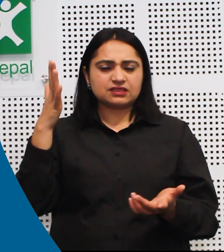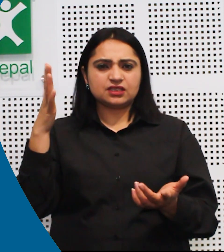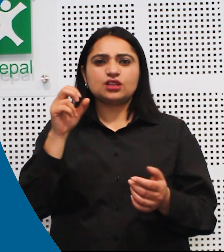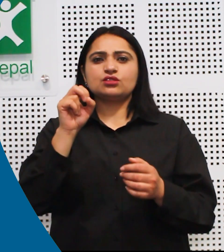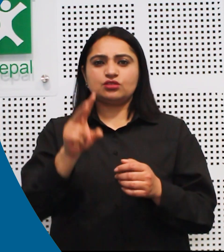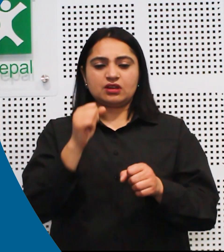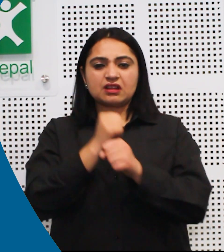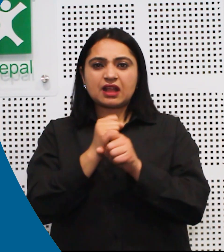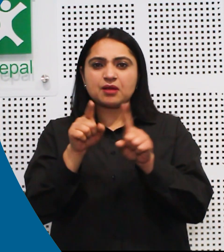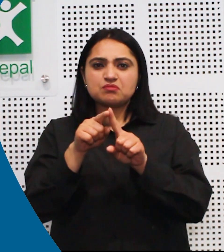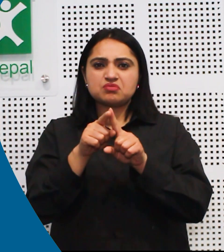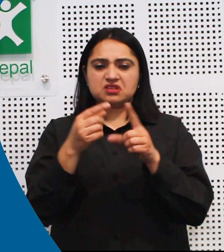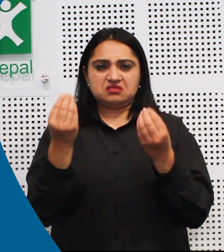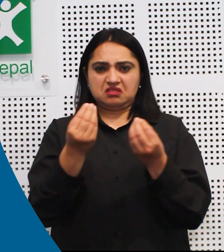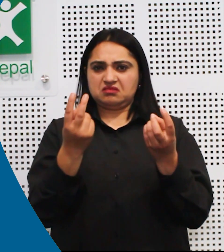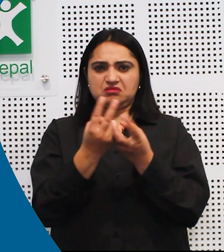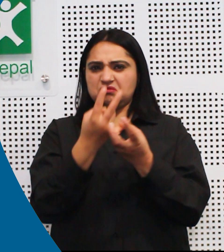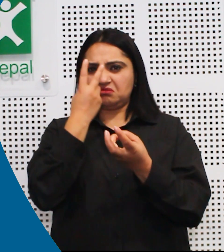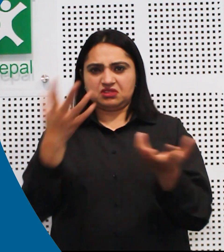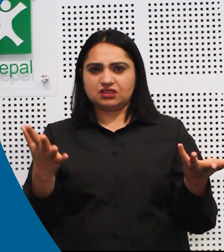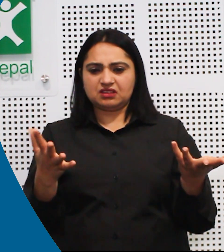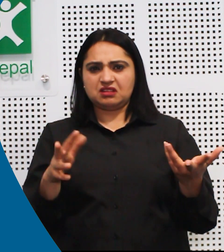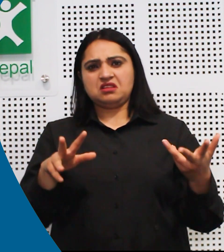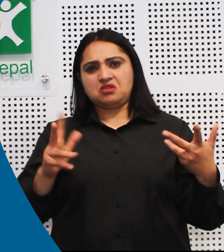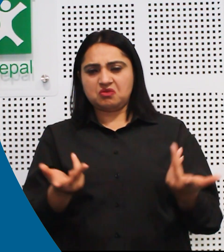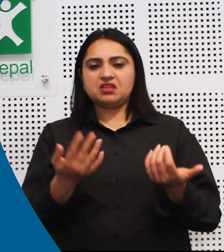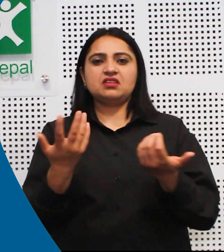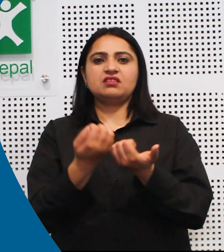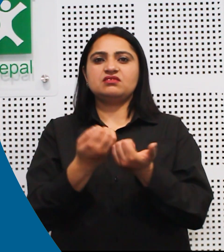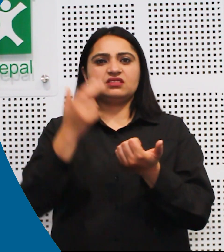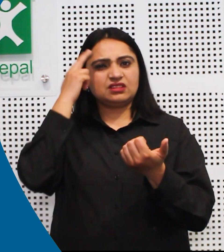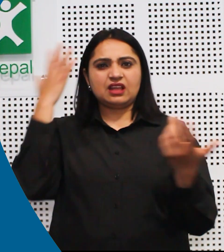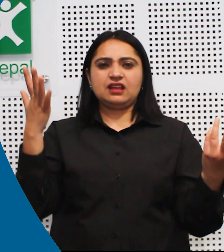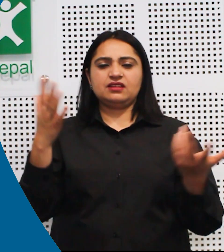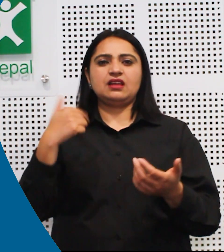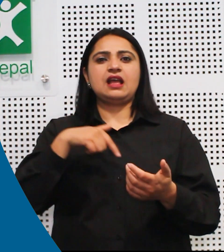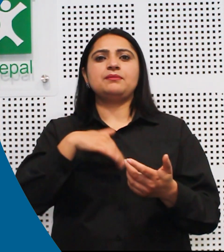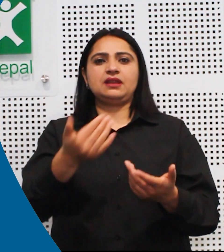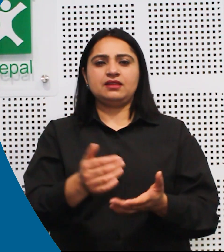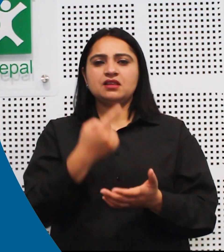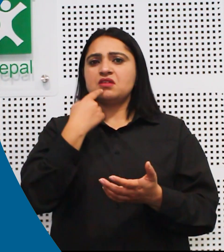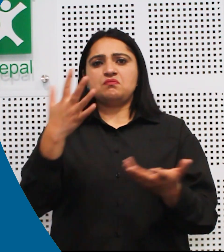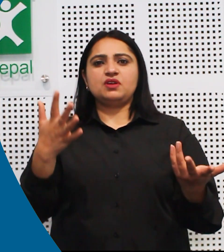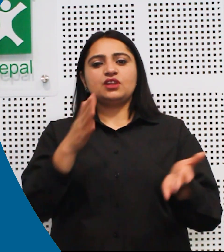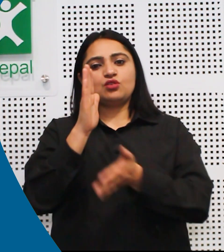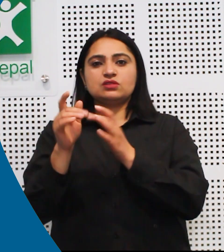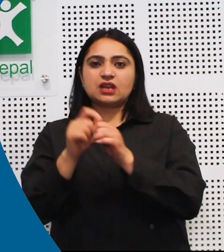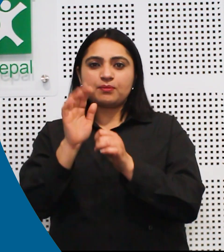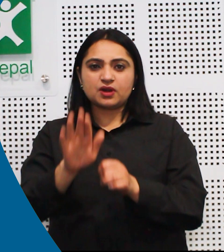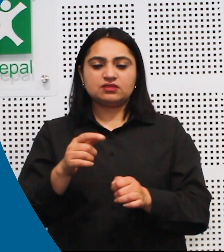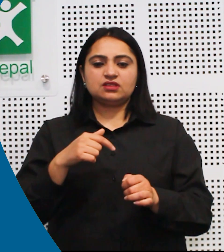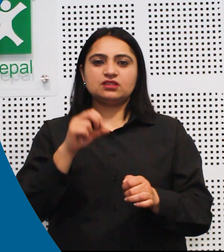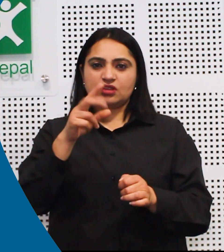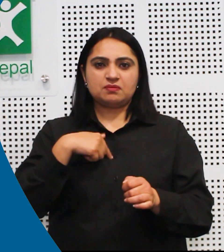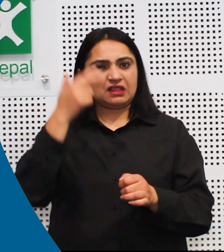तर काम पनि खासै भयो जस्तो पनि मान्दिनँ। खै के गर्छन् थाहै हुन्न हामीलाई, त भन्दैनन् के अरे। योजना त बन्छन् तर मलाई खासै